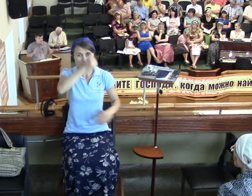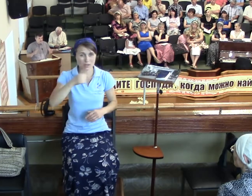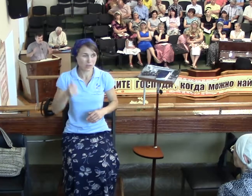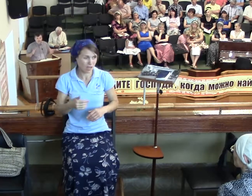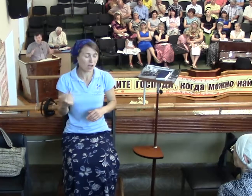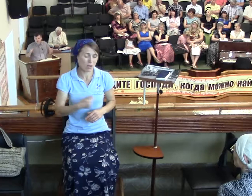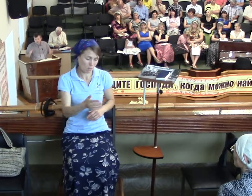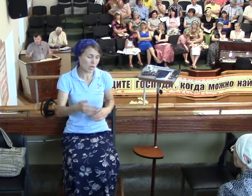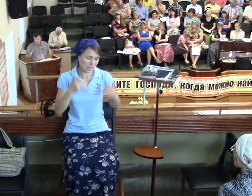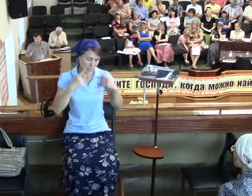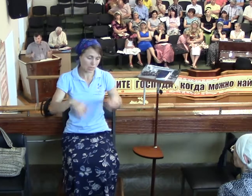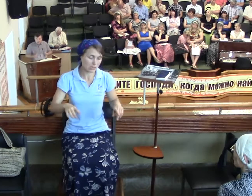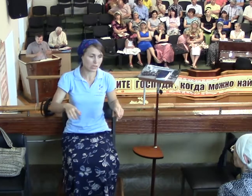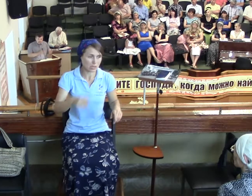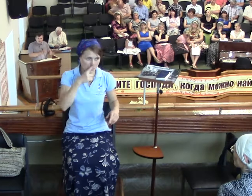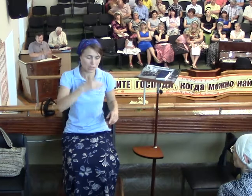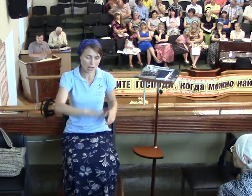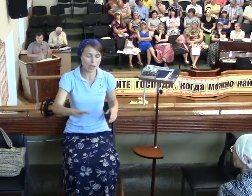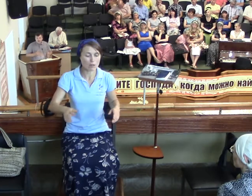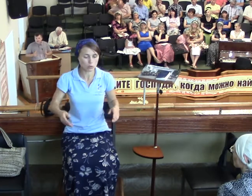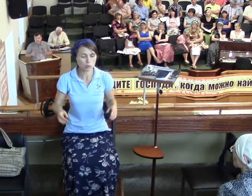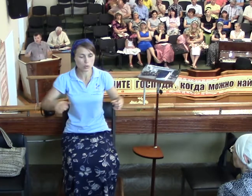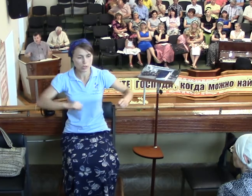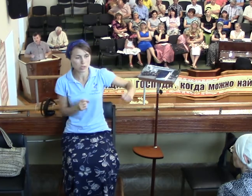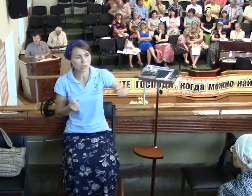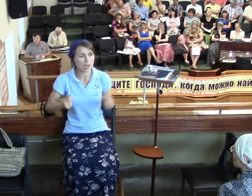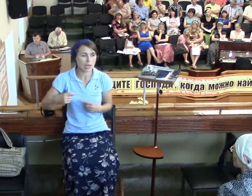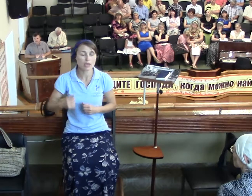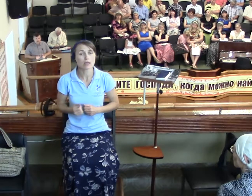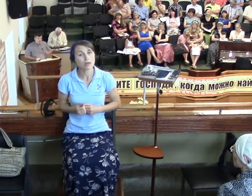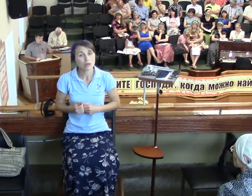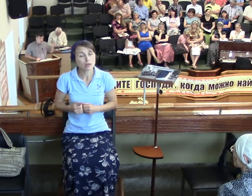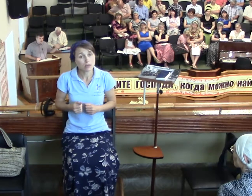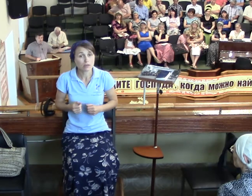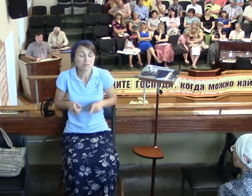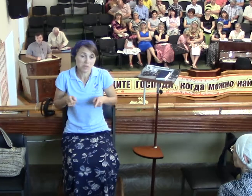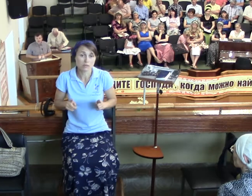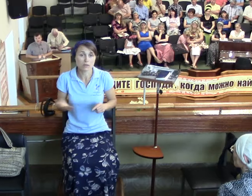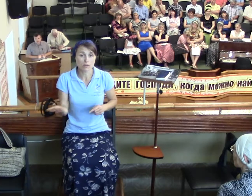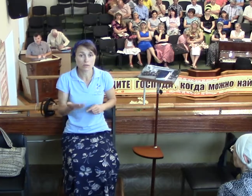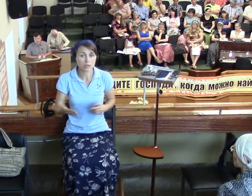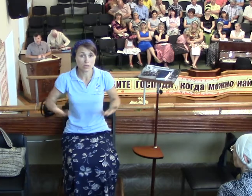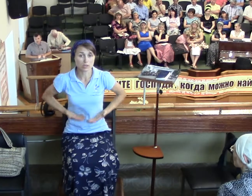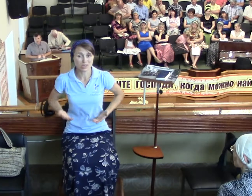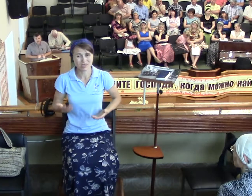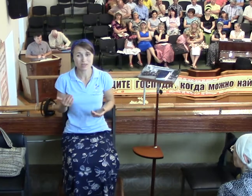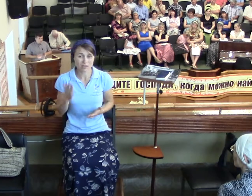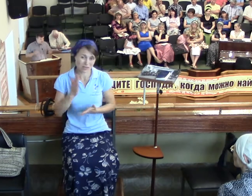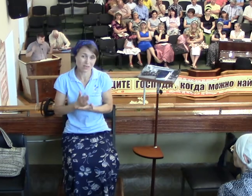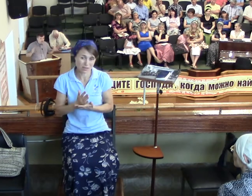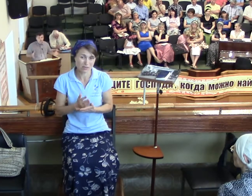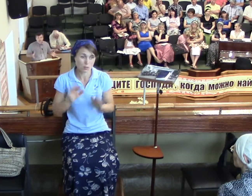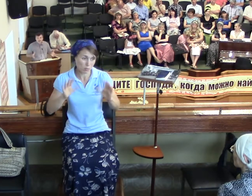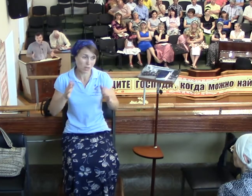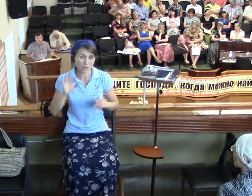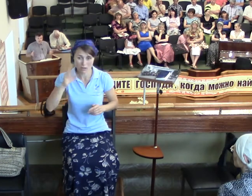друзей, на развилках дорог». И у нас действительно в нашей жизни есть вот эти вот развилки. Кто-то, может быть, переезжает из наших друзей. Может